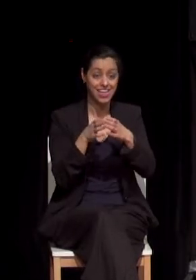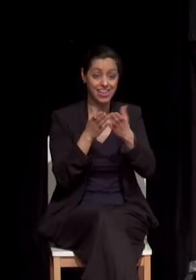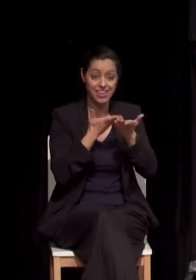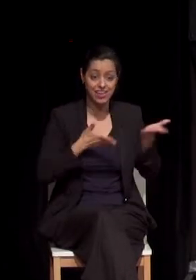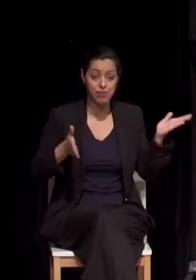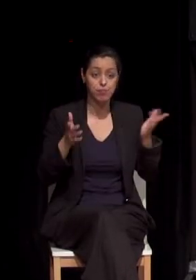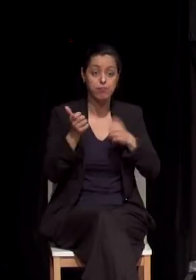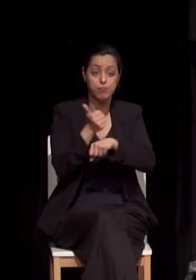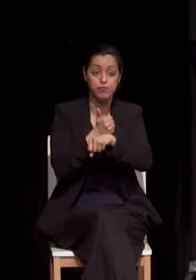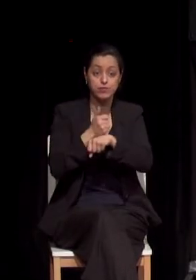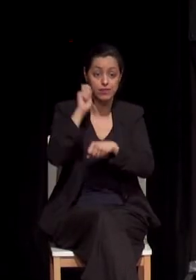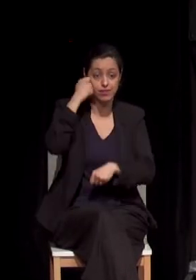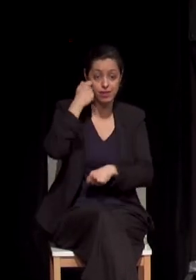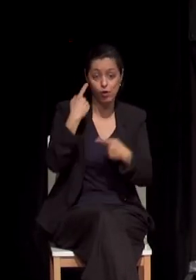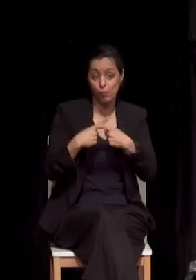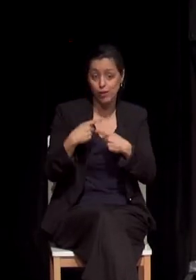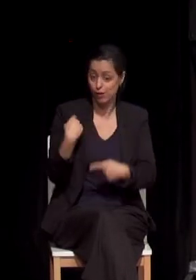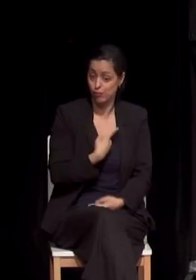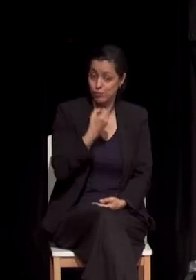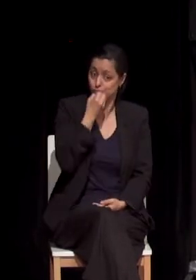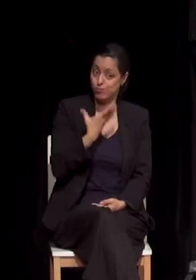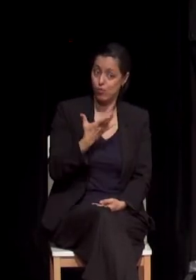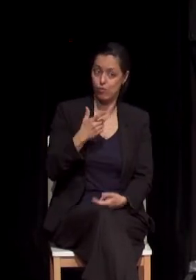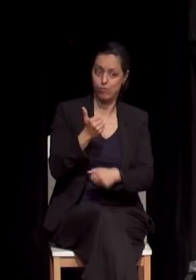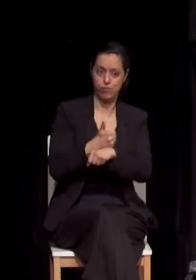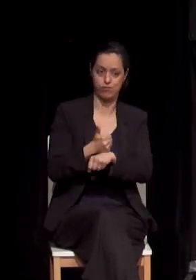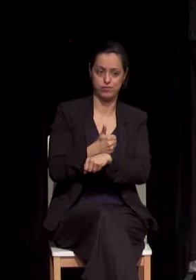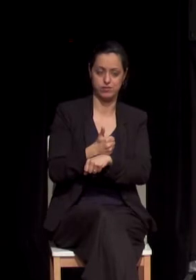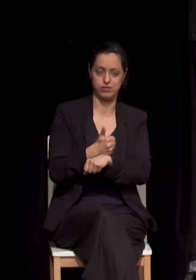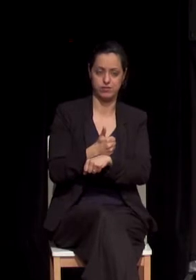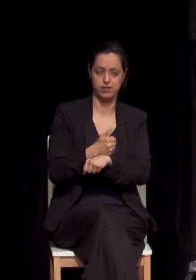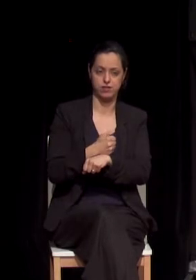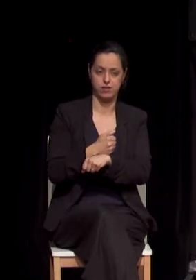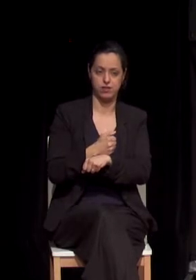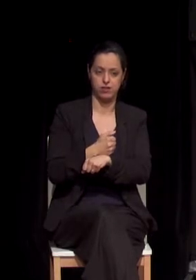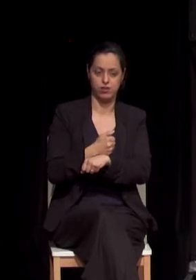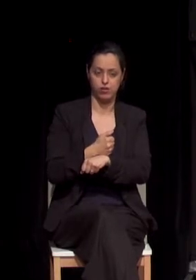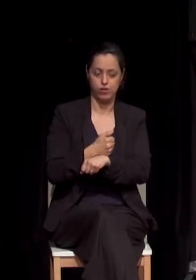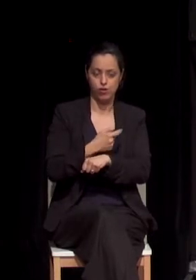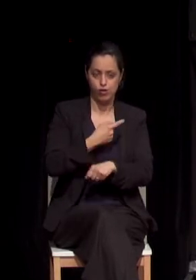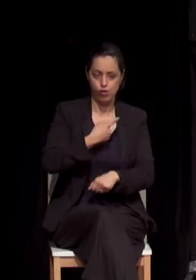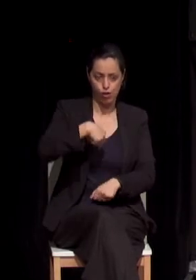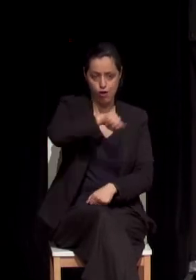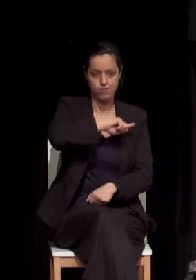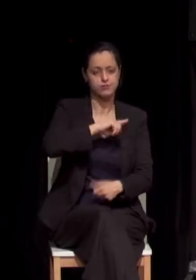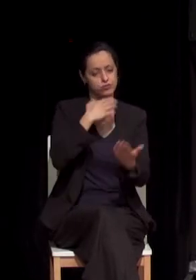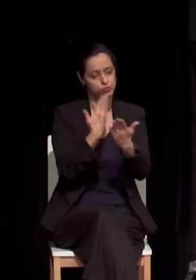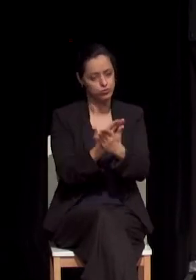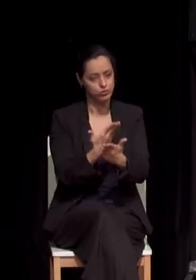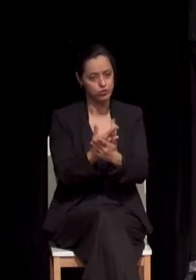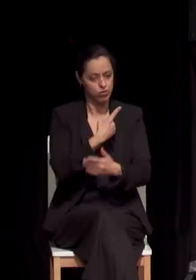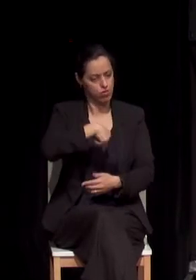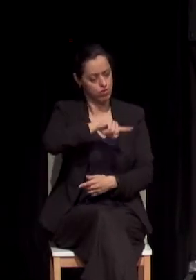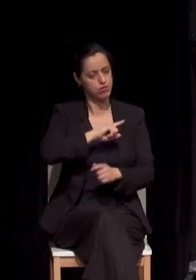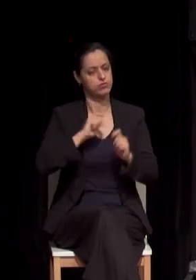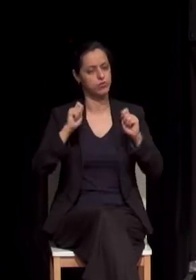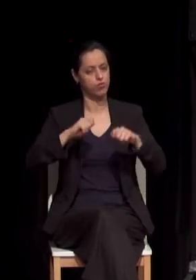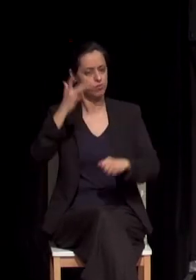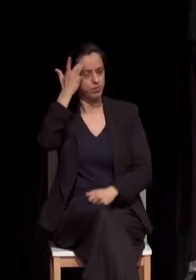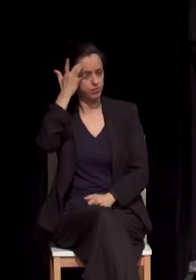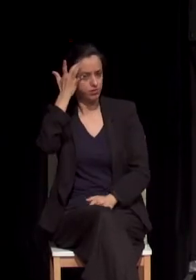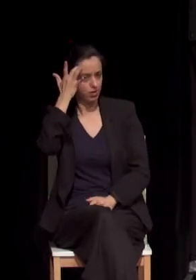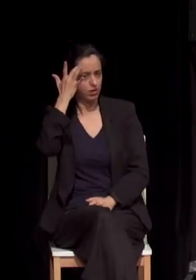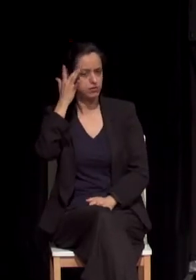profissionais negros porque somos bons profissionais. Somos pessoas que estudamos, que somos competentes nas nossas áreas, que têm